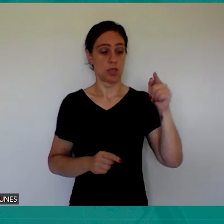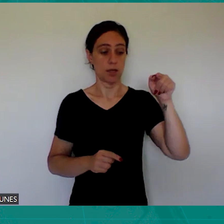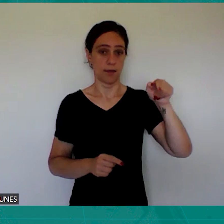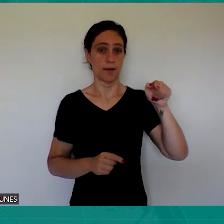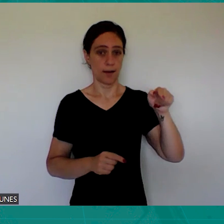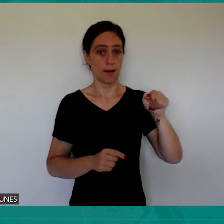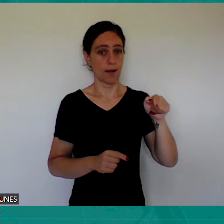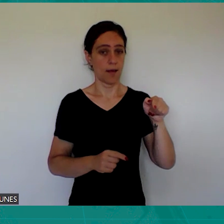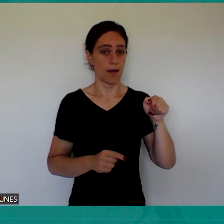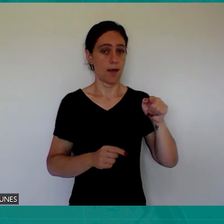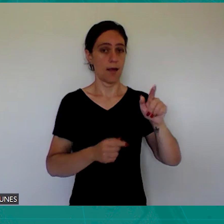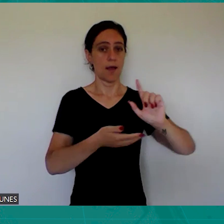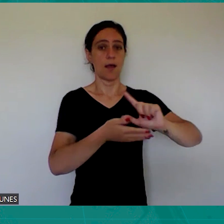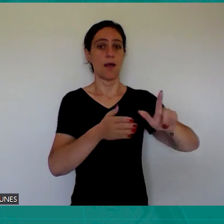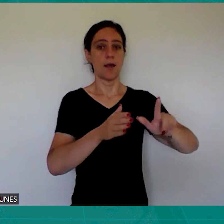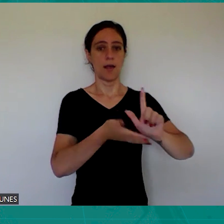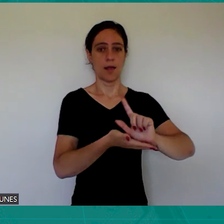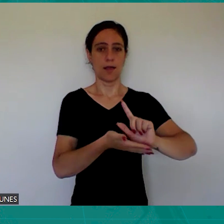Lázaro, e nós